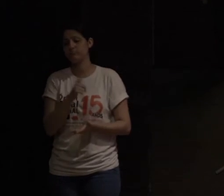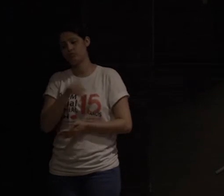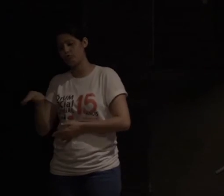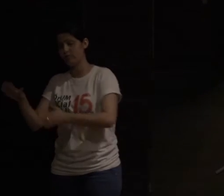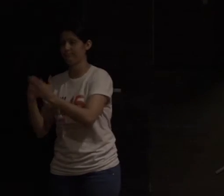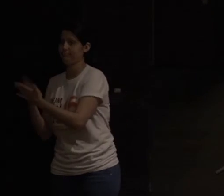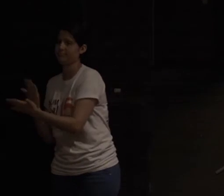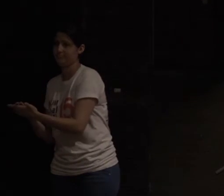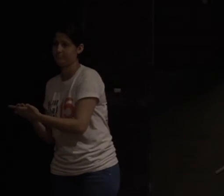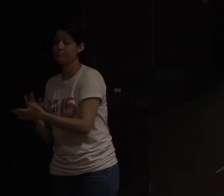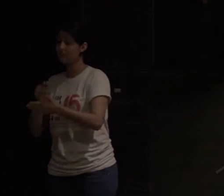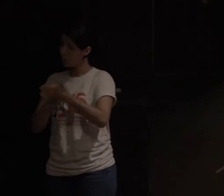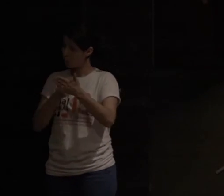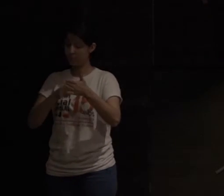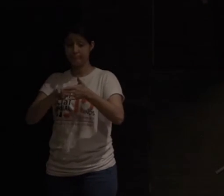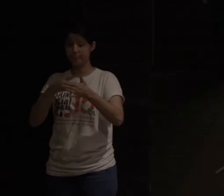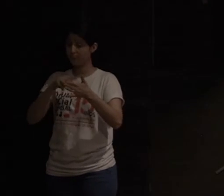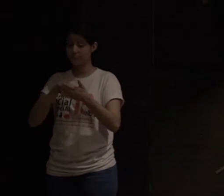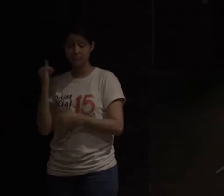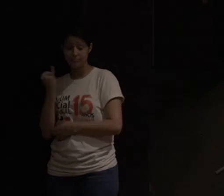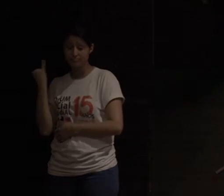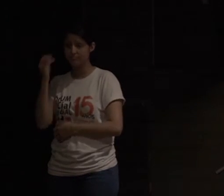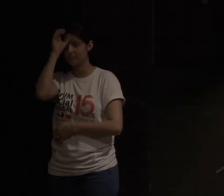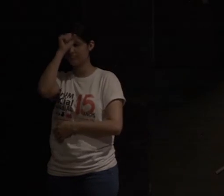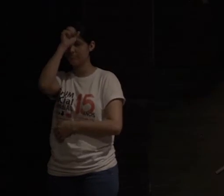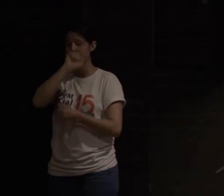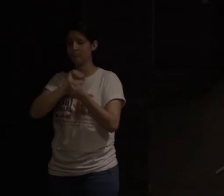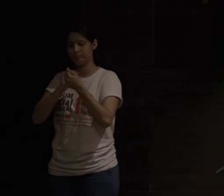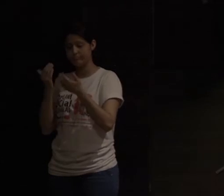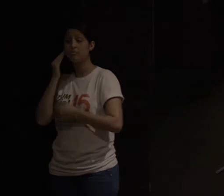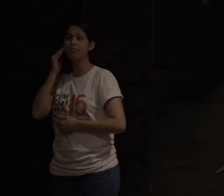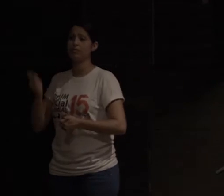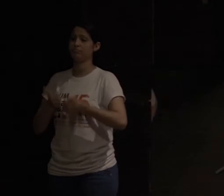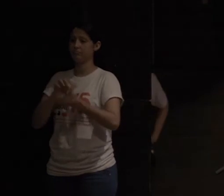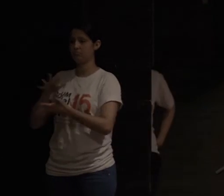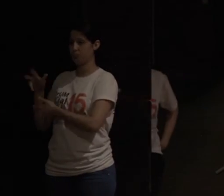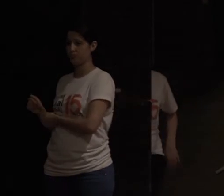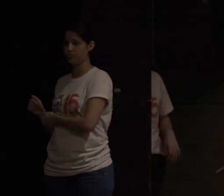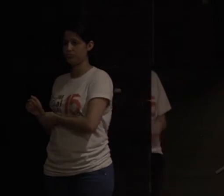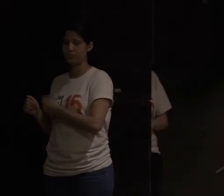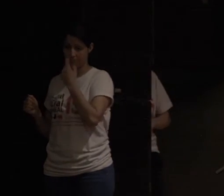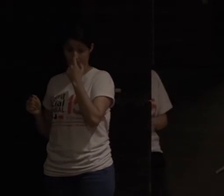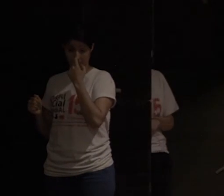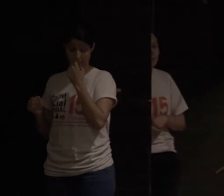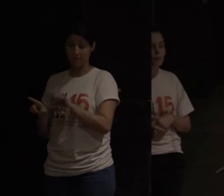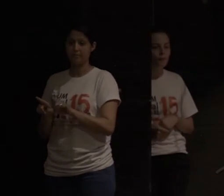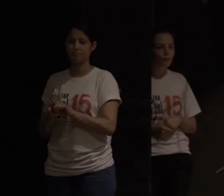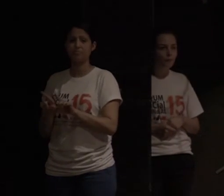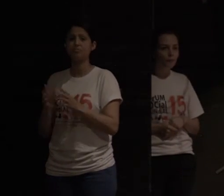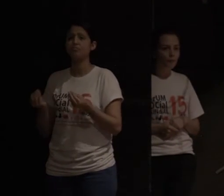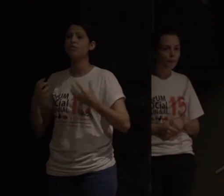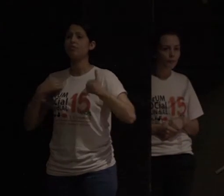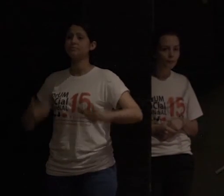A luta é algo absolutamente essencial para entendermos o mundo. Como são os corpos? É pelos corpos que a gente